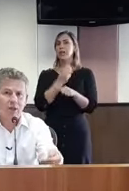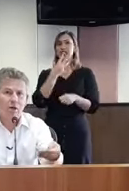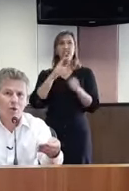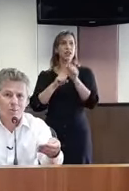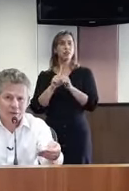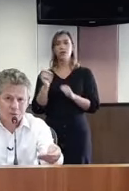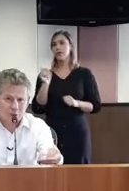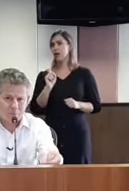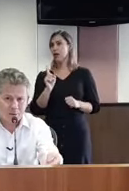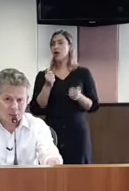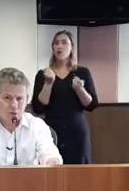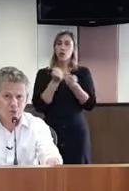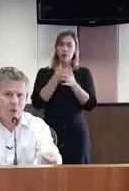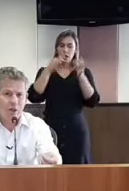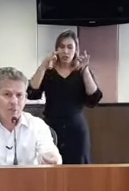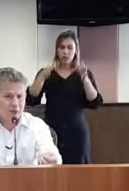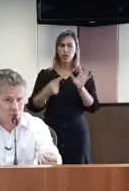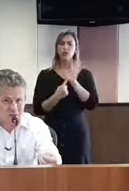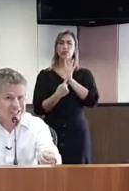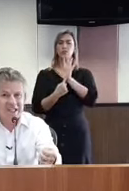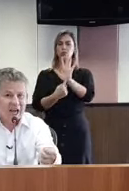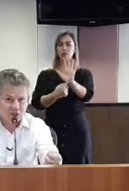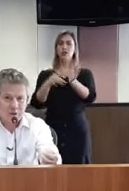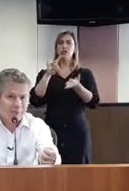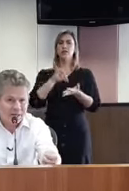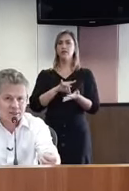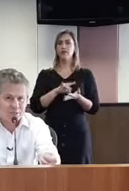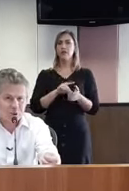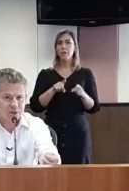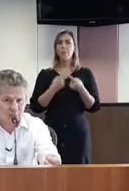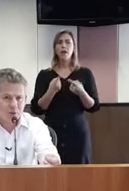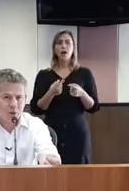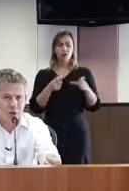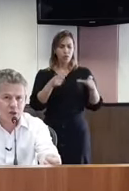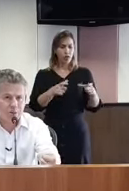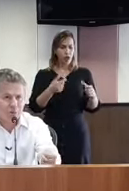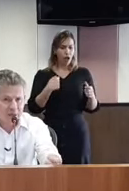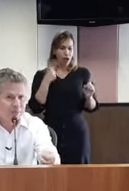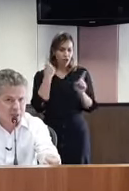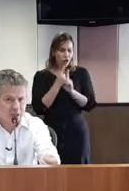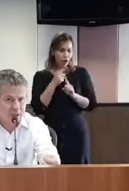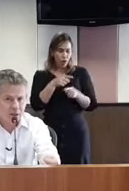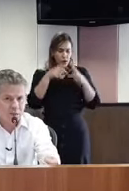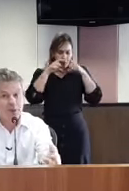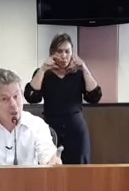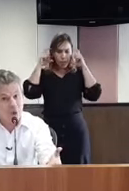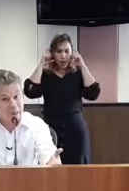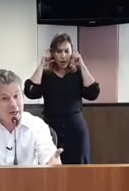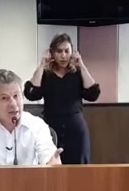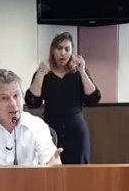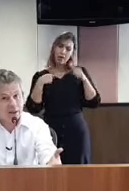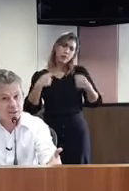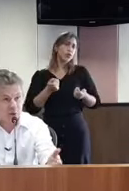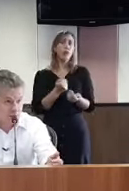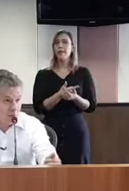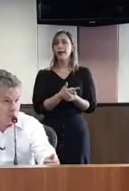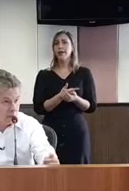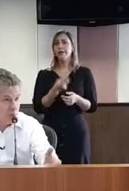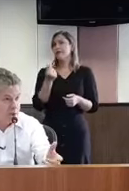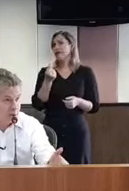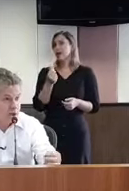transparência, comprar do menor preço, mas onde a gente acha uma máscara, por exemplo, a gente briga, mas tem que comprar. Se